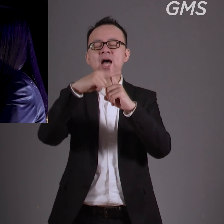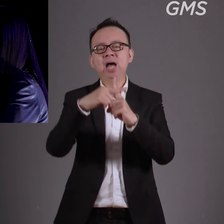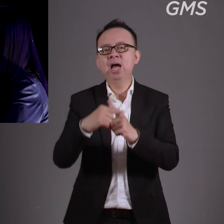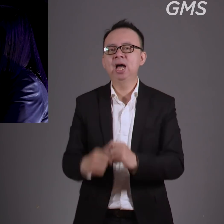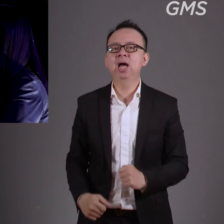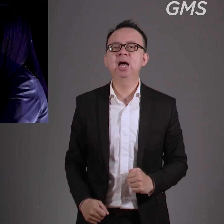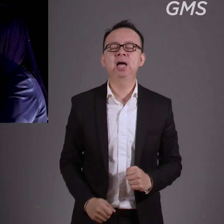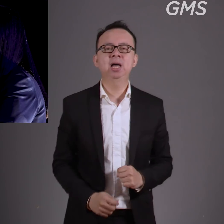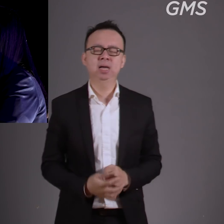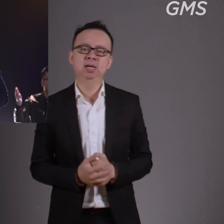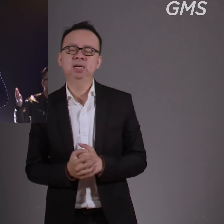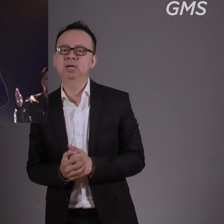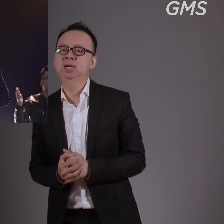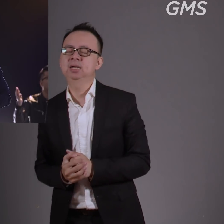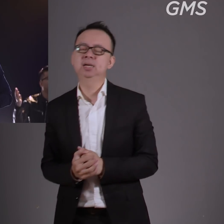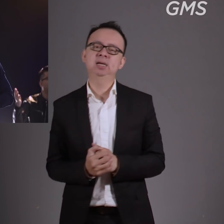bait-Mu.